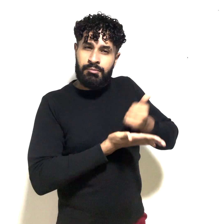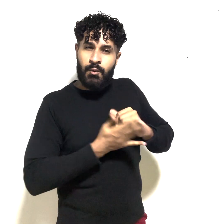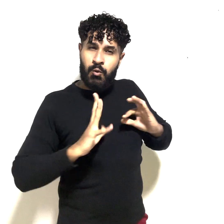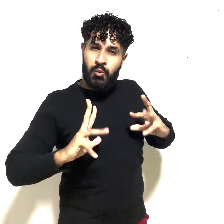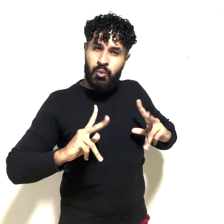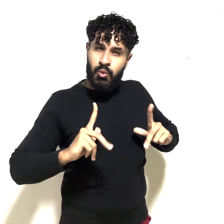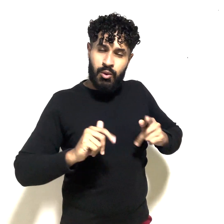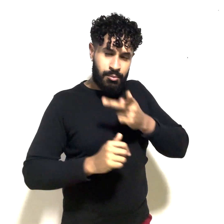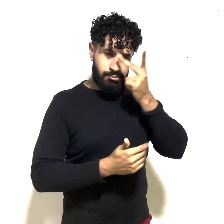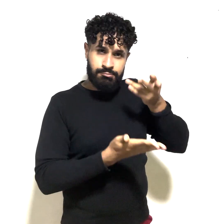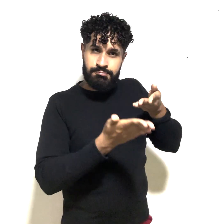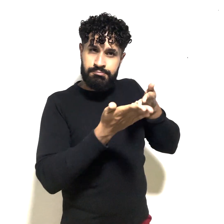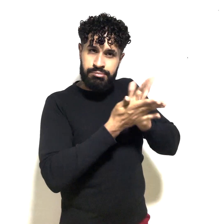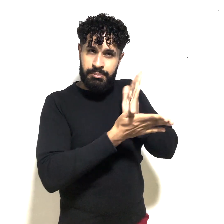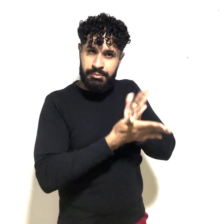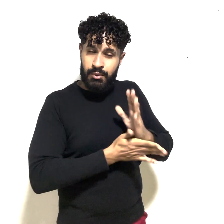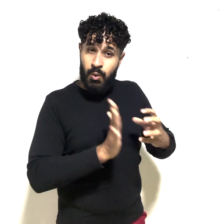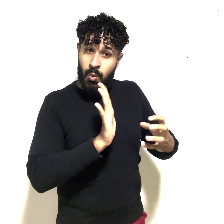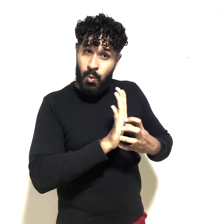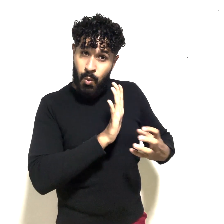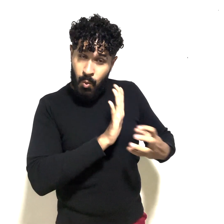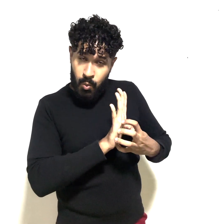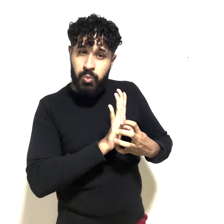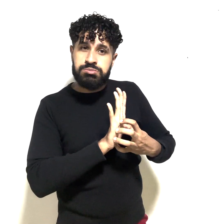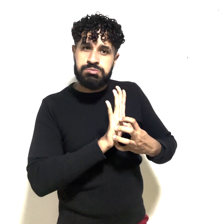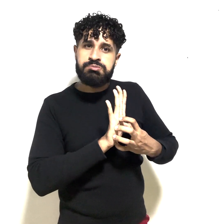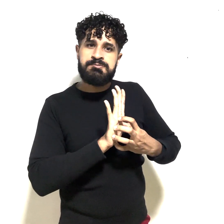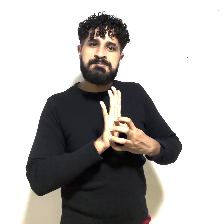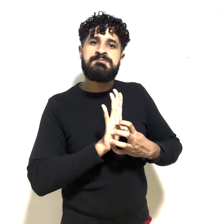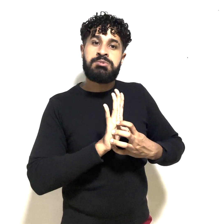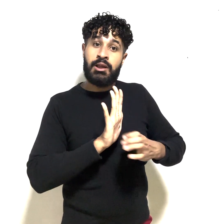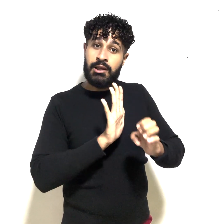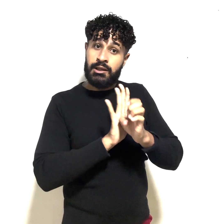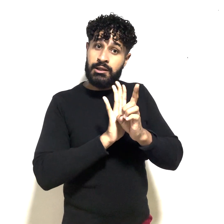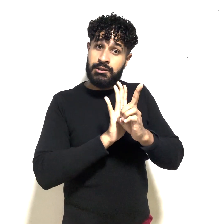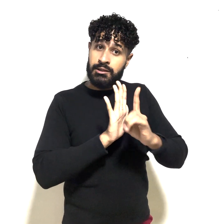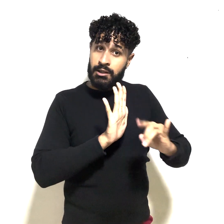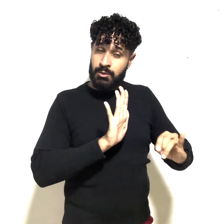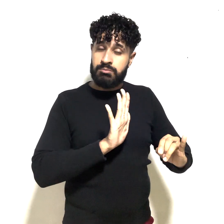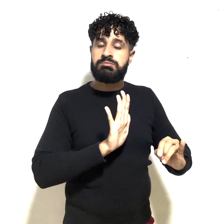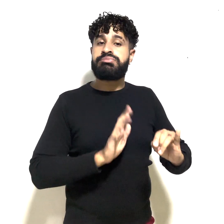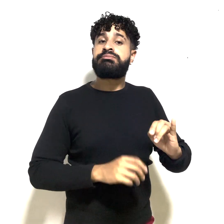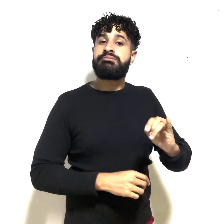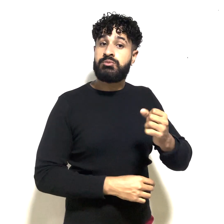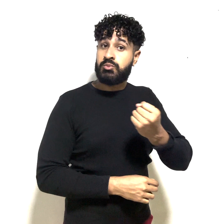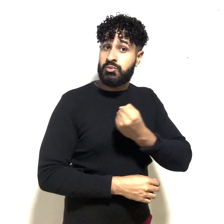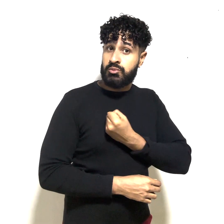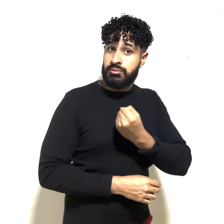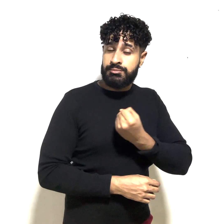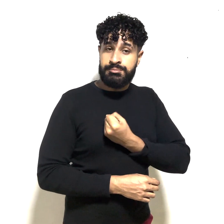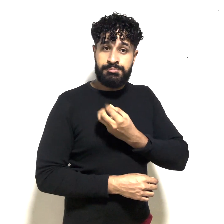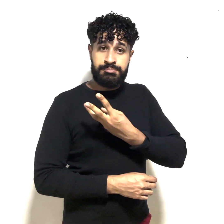aprovados no concurso público regido pelo edital normativo de número 31